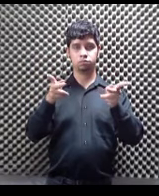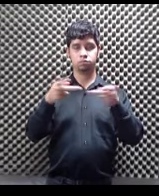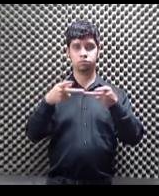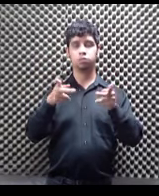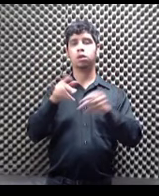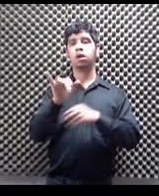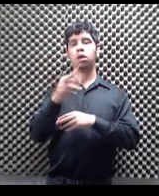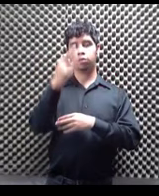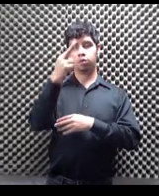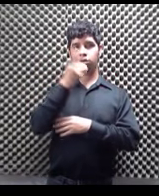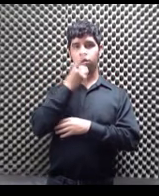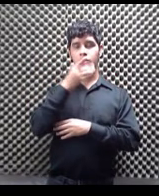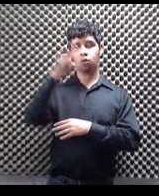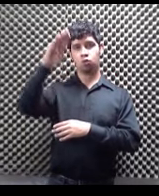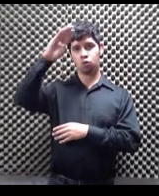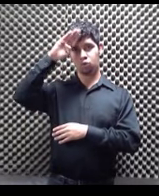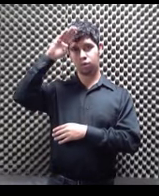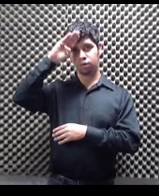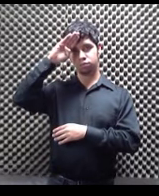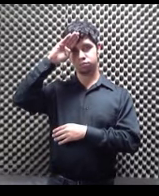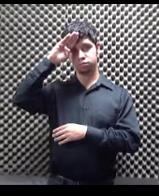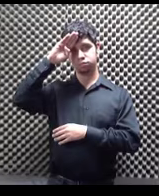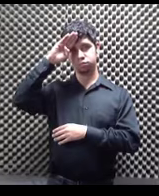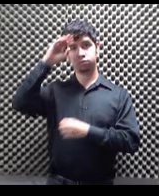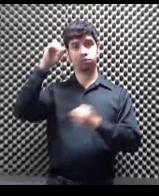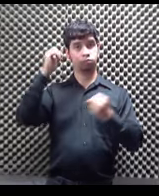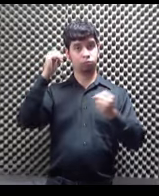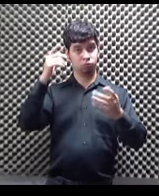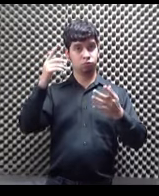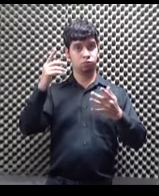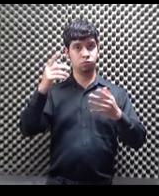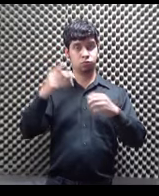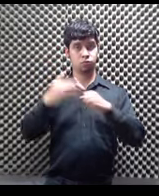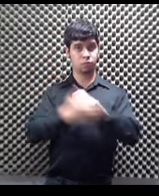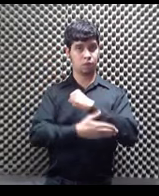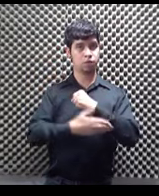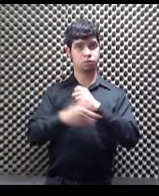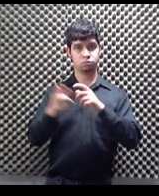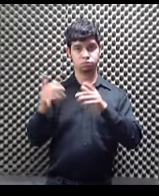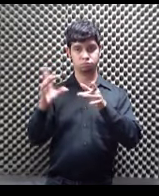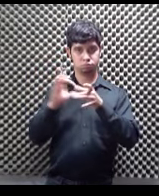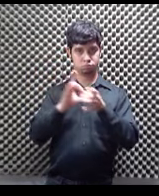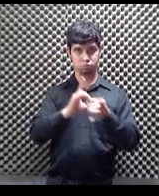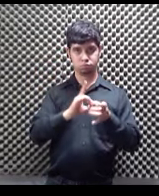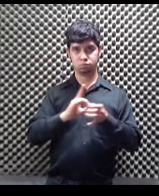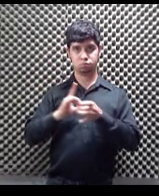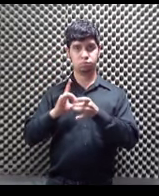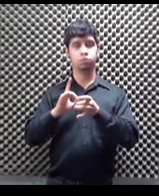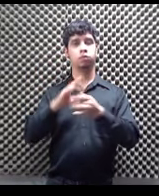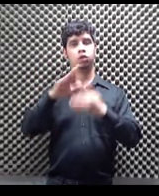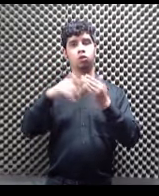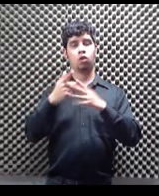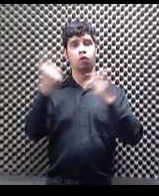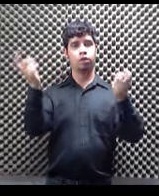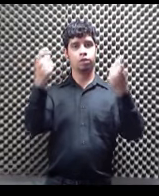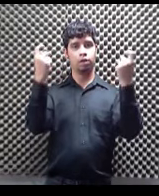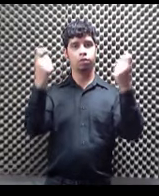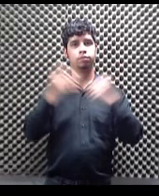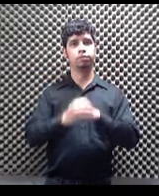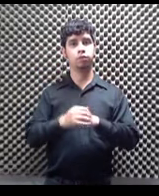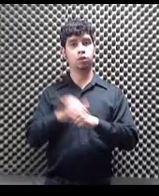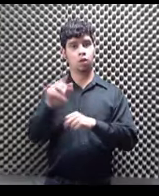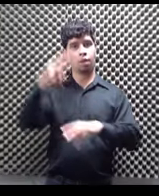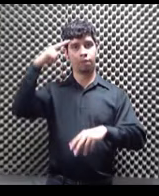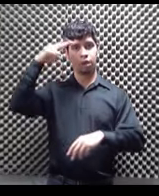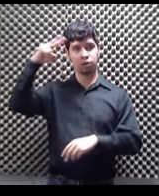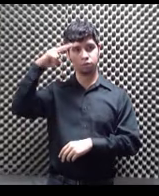República Dominicana, de Cuba, o sea, se conformó de una asociación de los festivales. Mira ahí, de